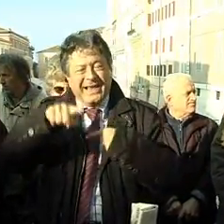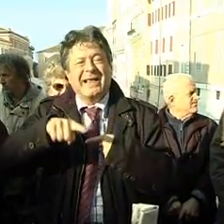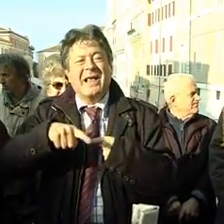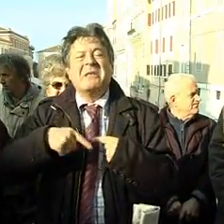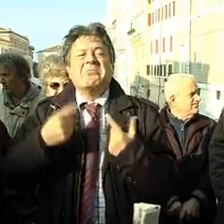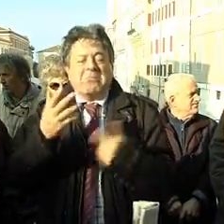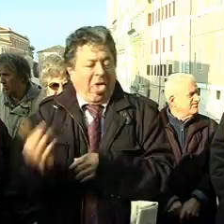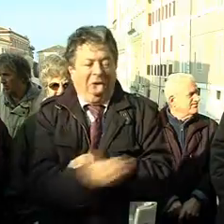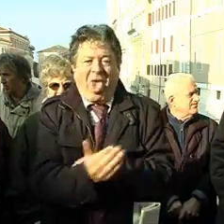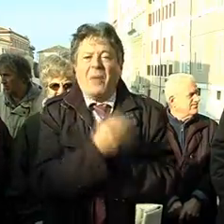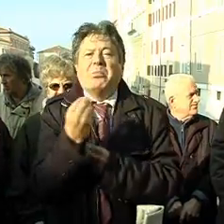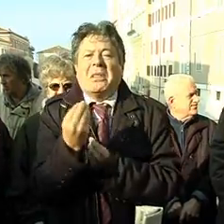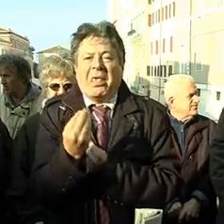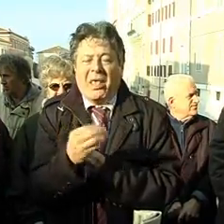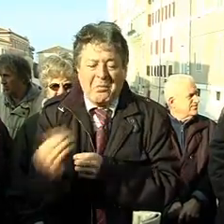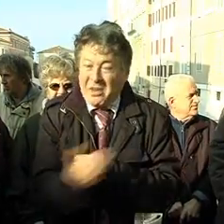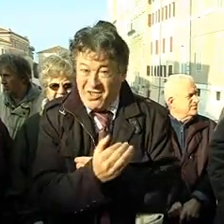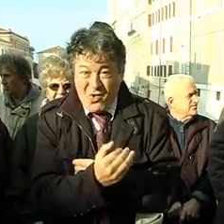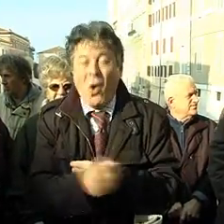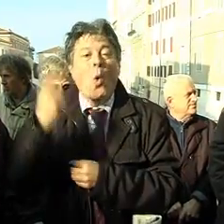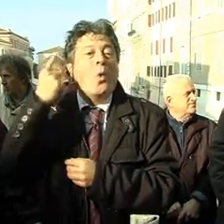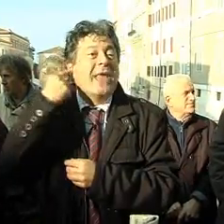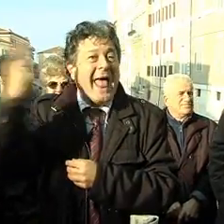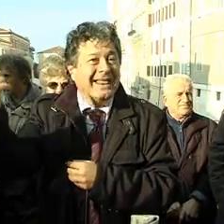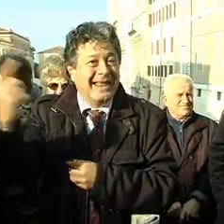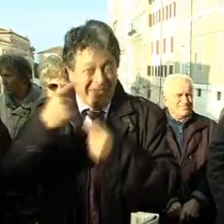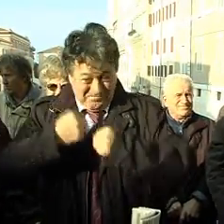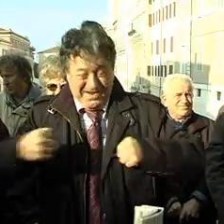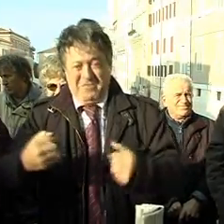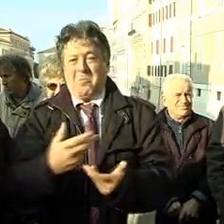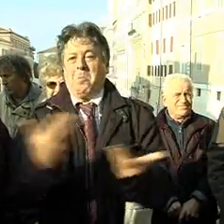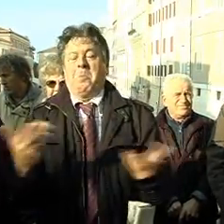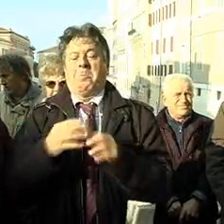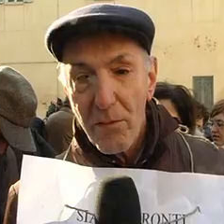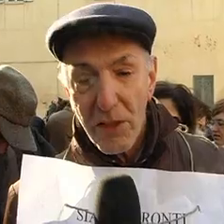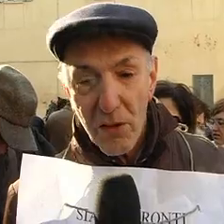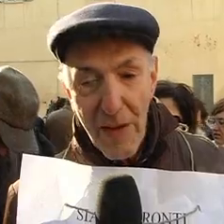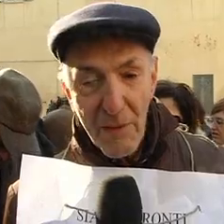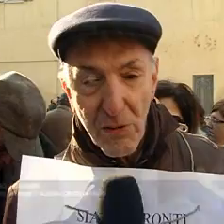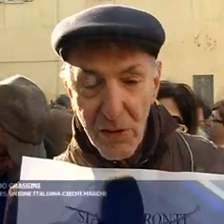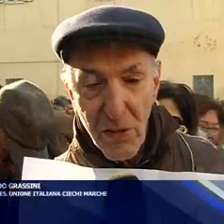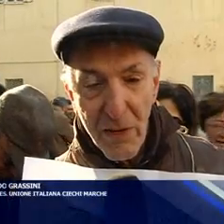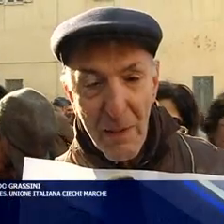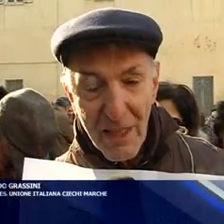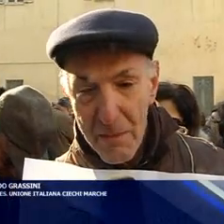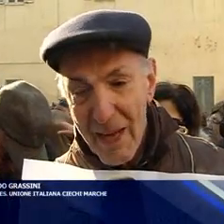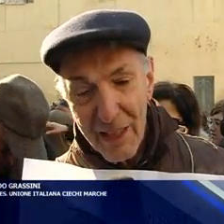abbiamo l'interprete o non l'abbiamo. Noi siamo messi da parte, noi non abbiamo garantito nulla. Qui ci troviamo in una situazione veramente